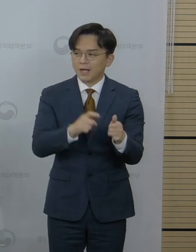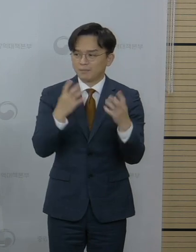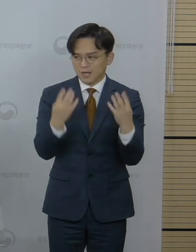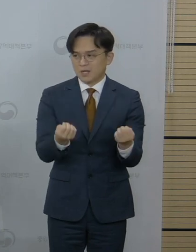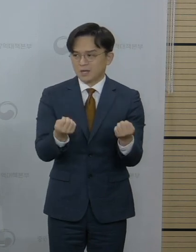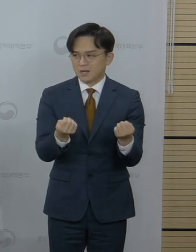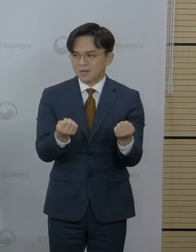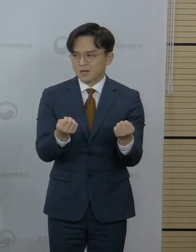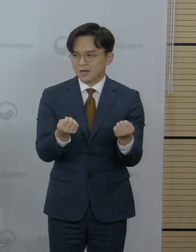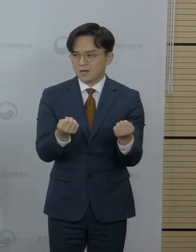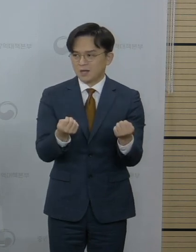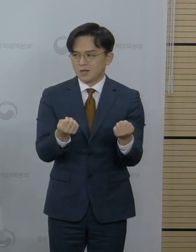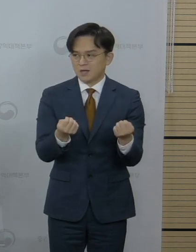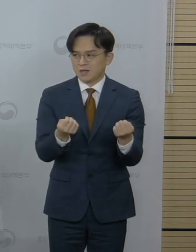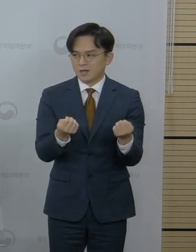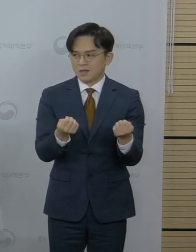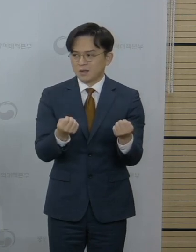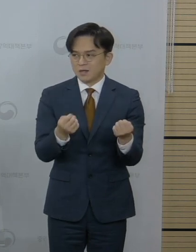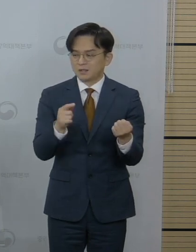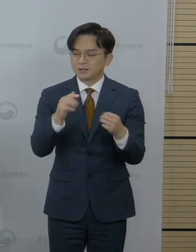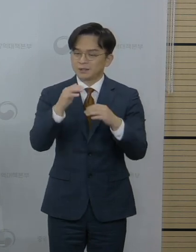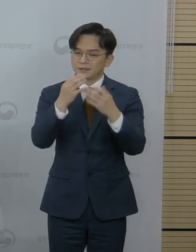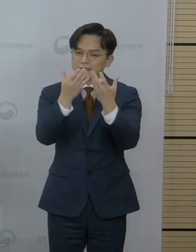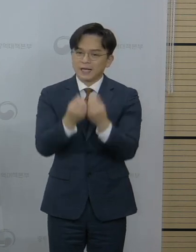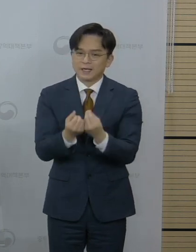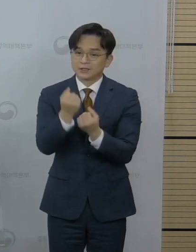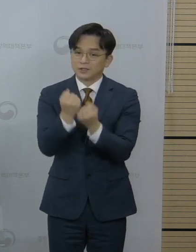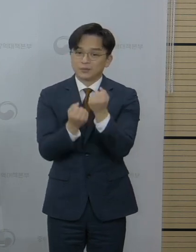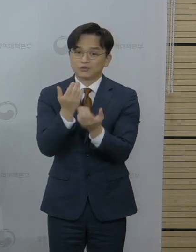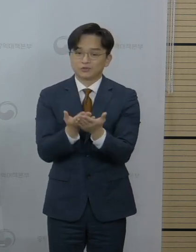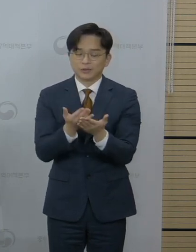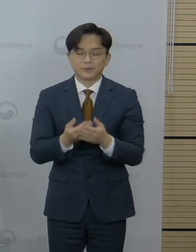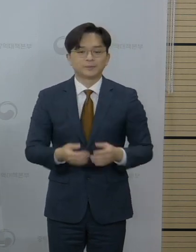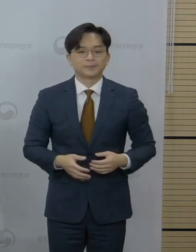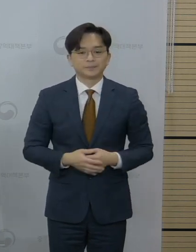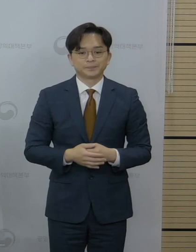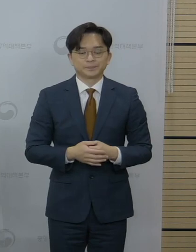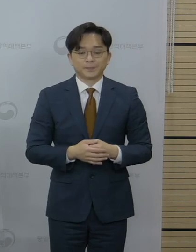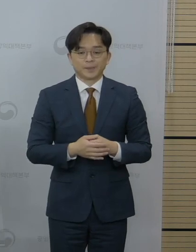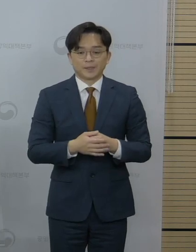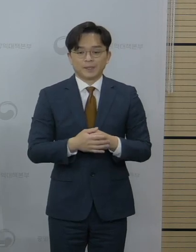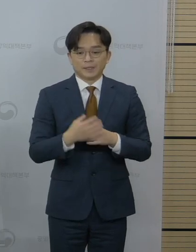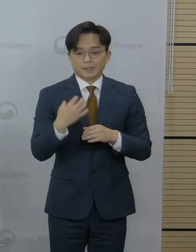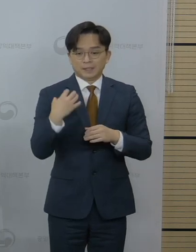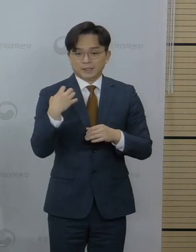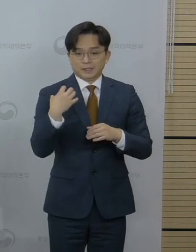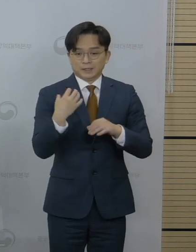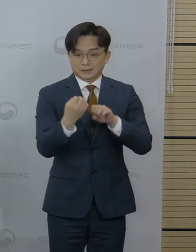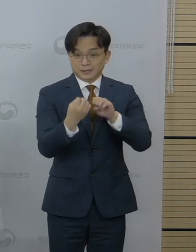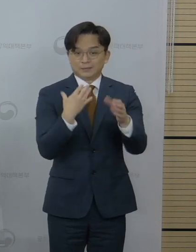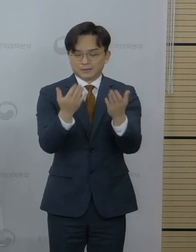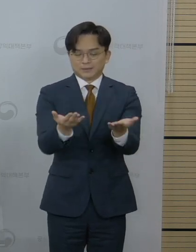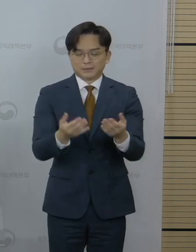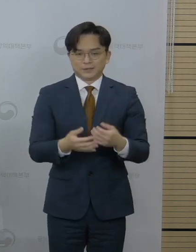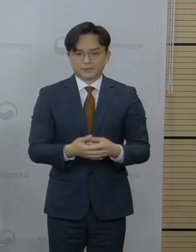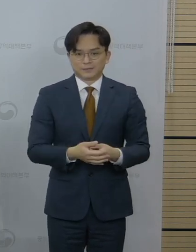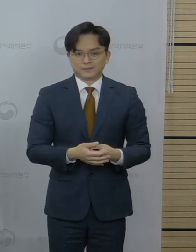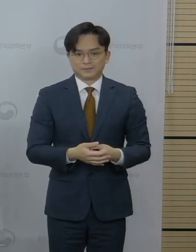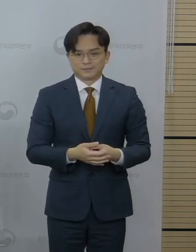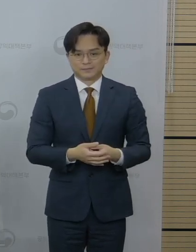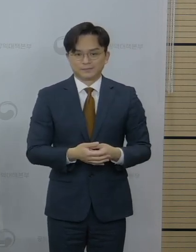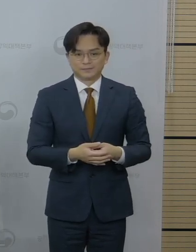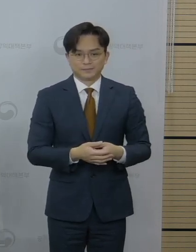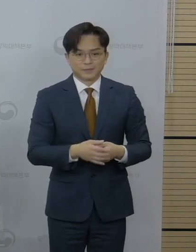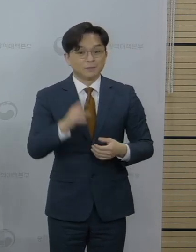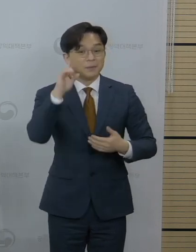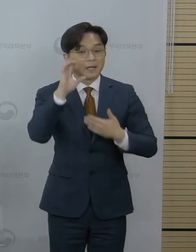내국인이 입국할 때 영국 출발 항공편이 아닌 경우에는 이 방문 사실이 기재되지